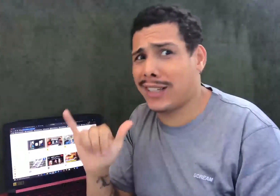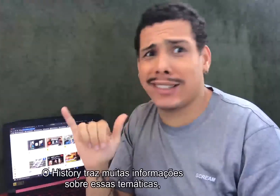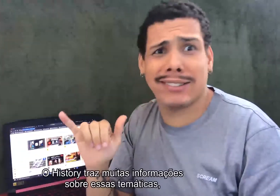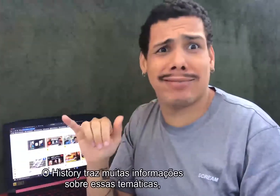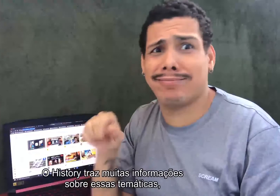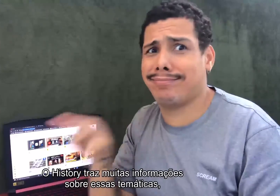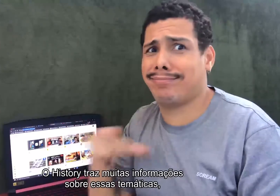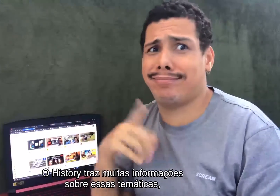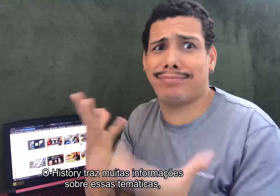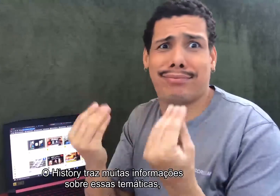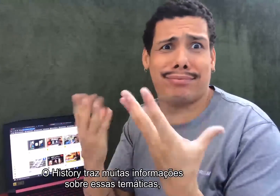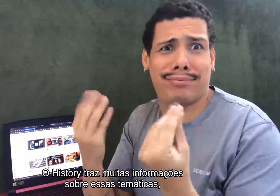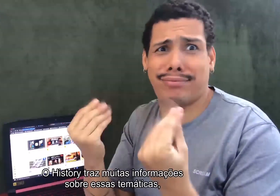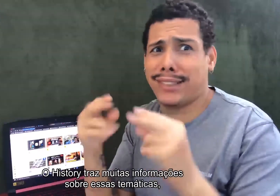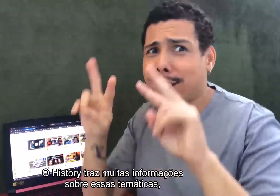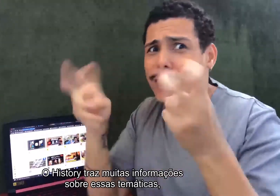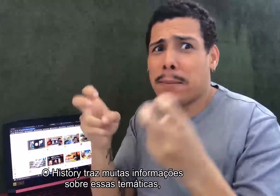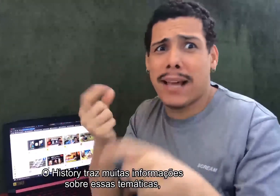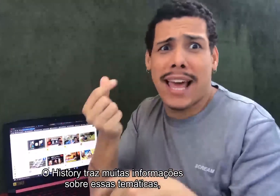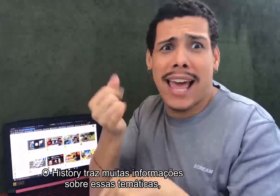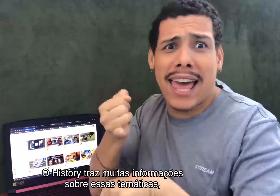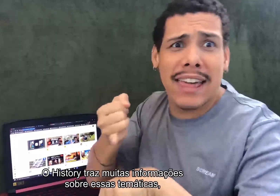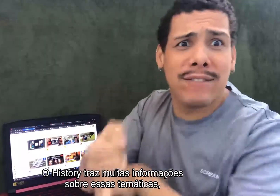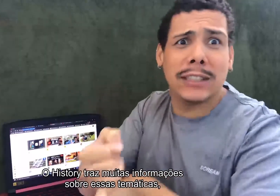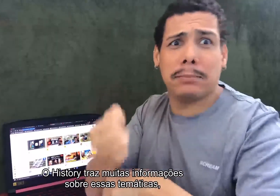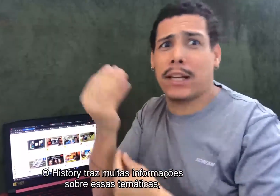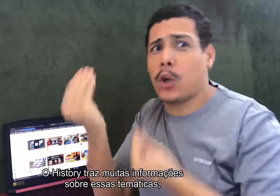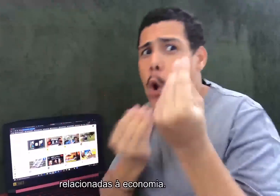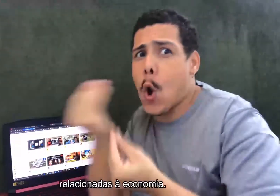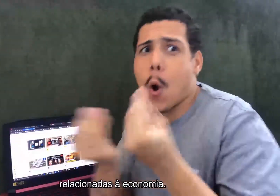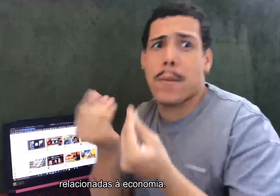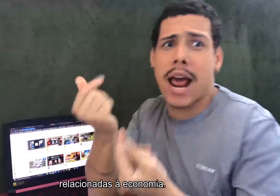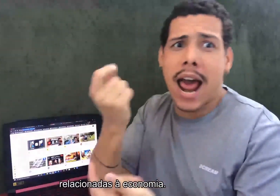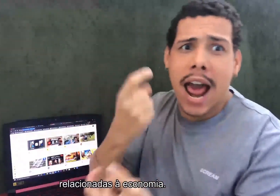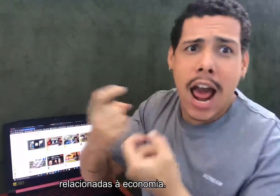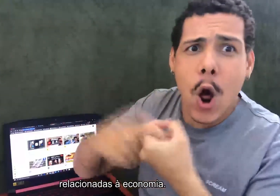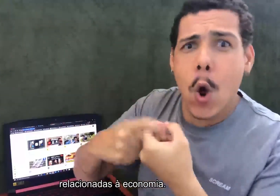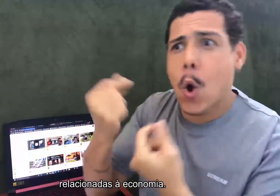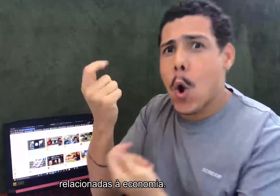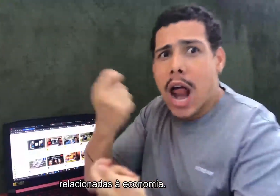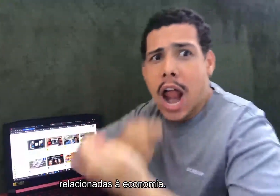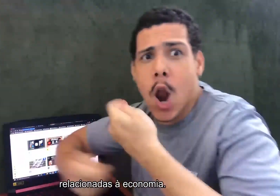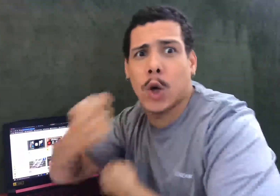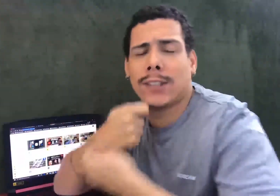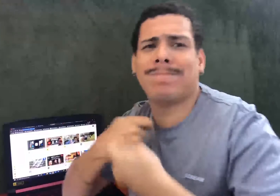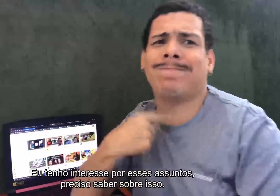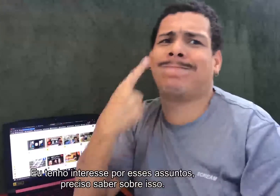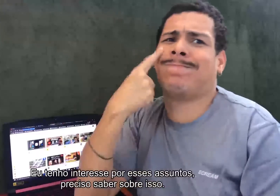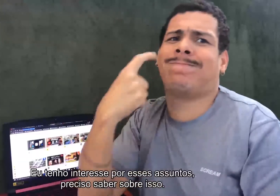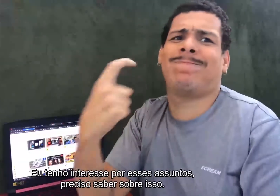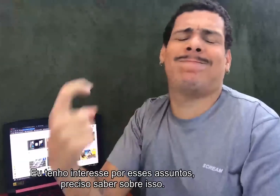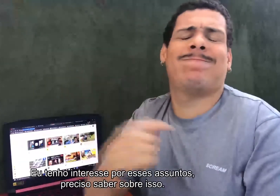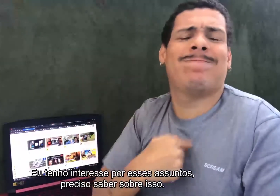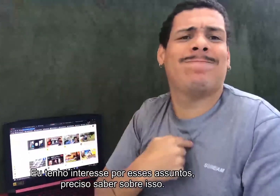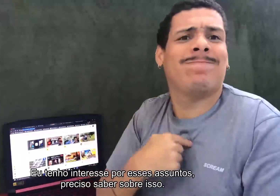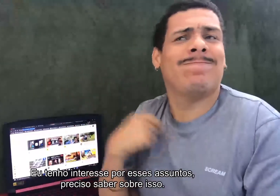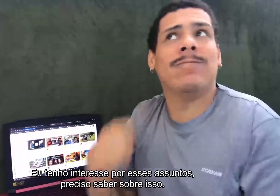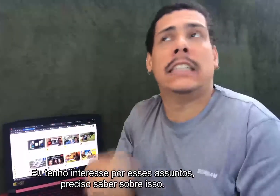O History traz muitas informações sobre essas temáticas relacionadas à economia. Eu tenho interesse por esses